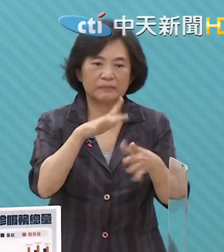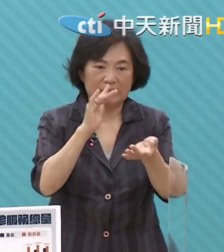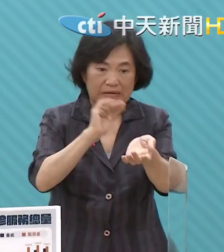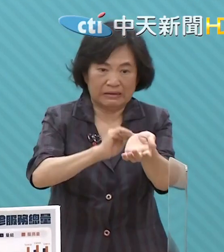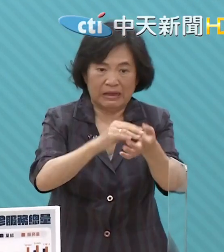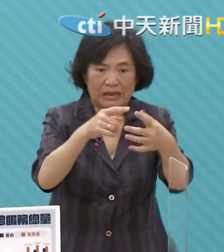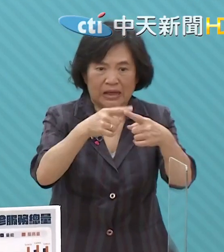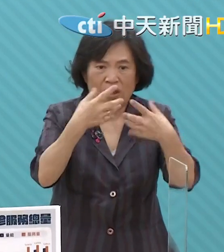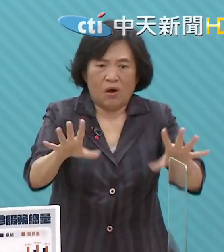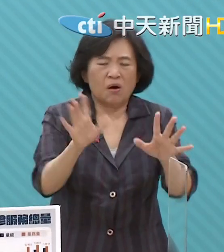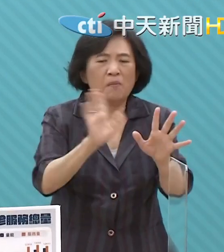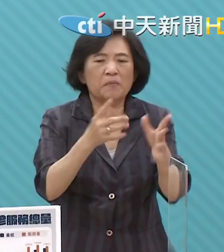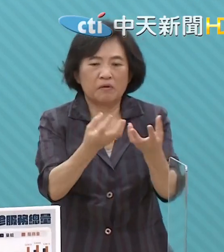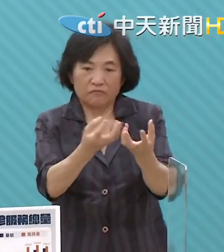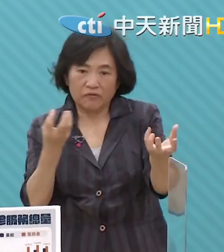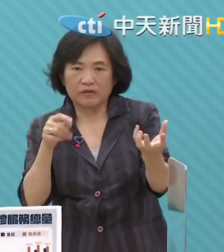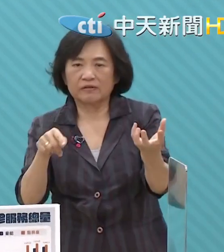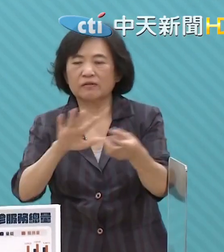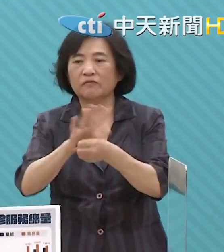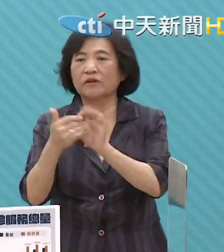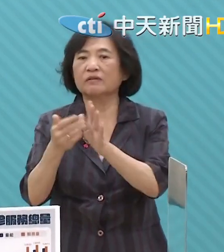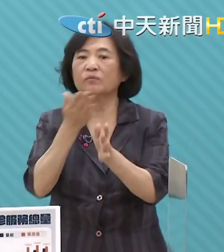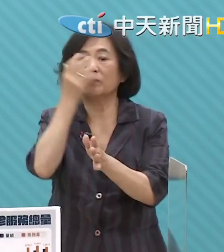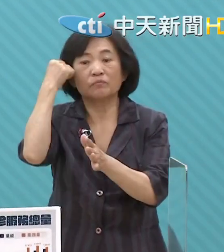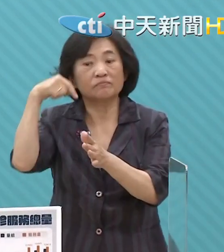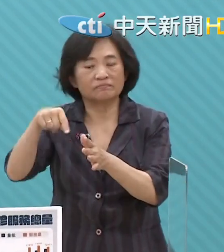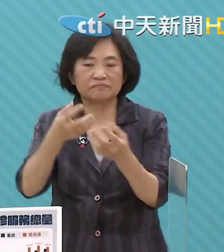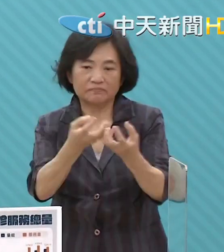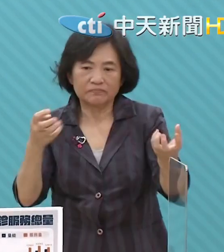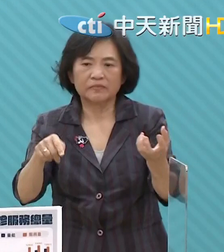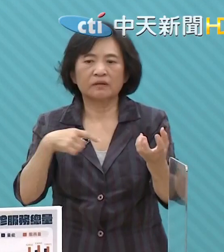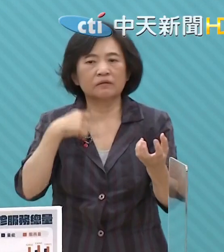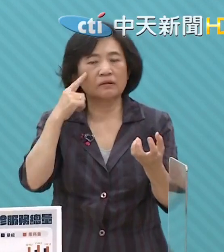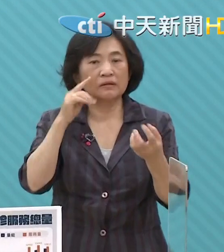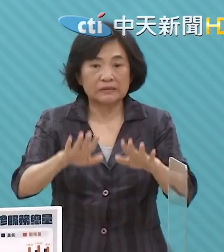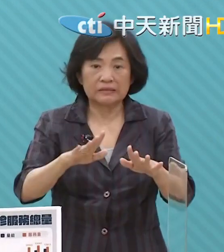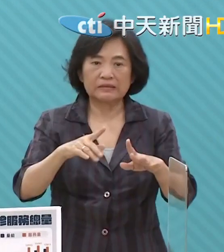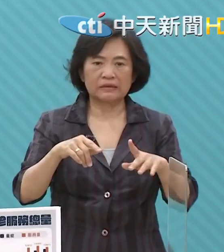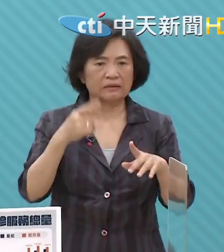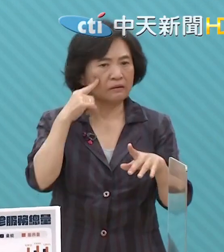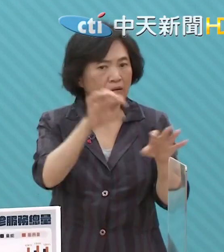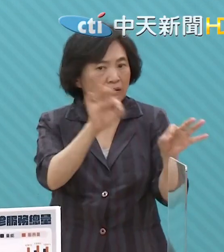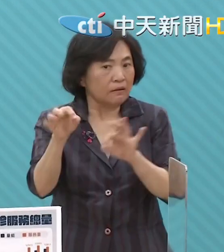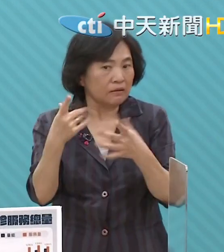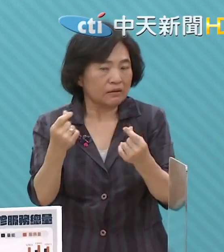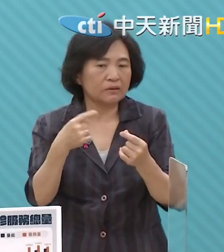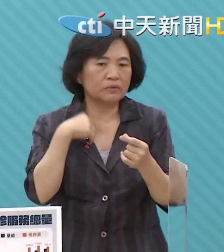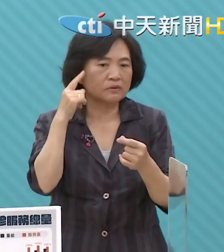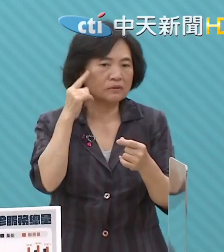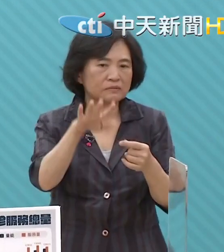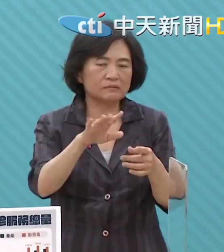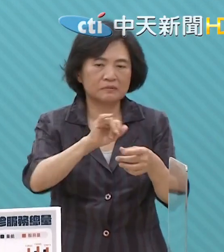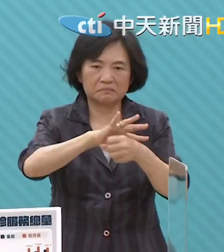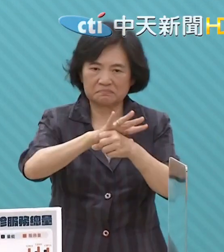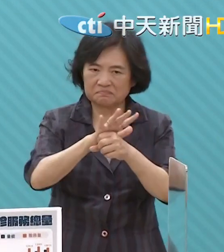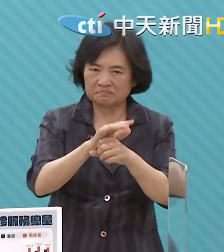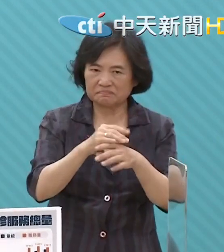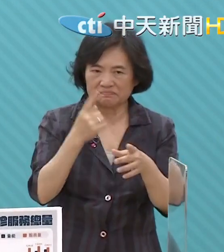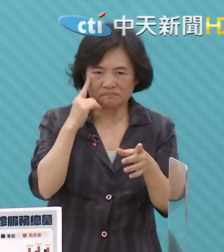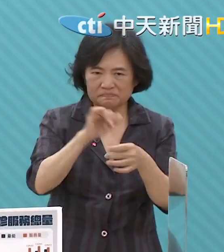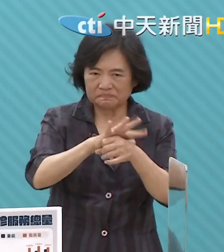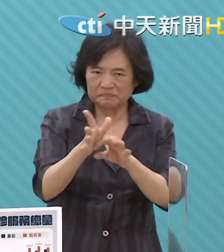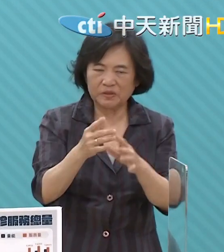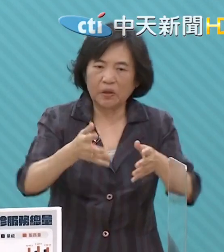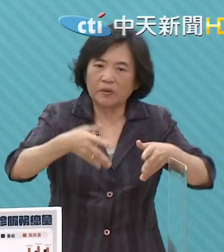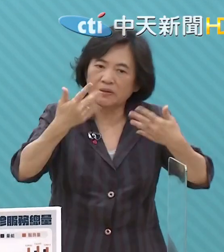院的那个负担哦，让医院量能保住。那这一次，因为我们也相当按照这个 Omicron 哦，它轻